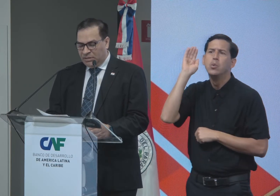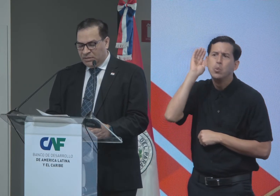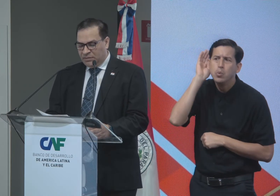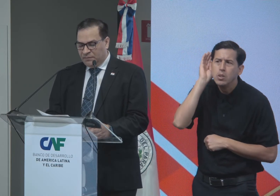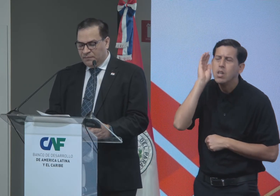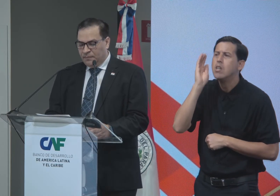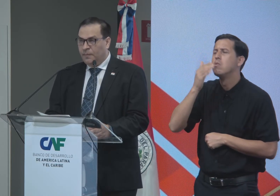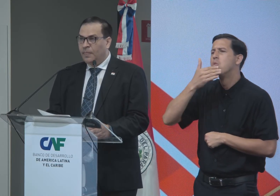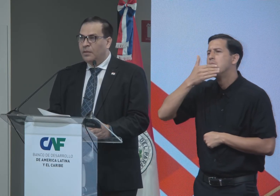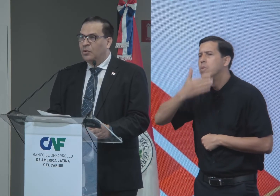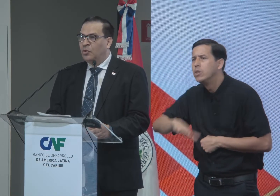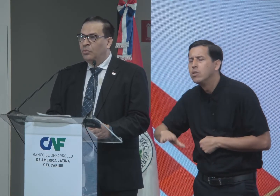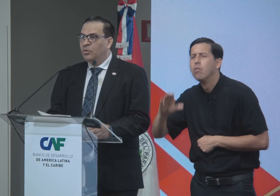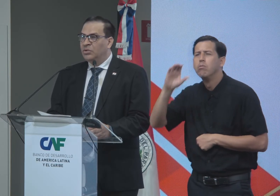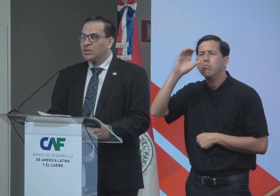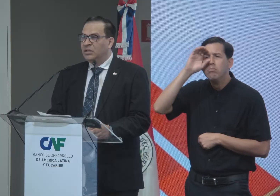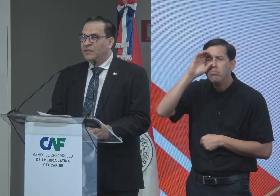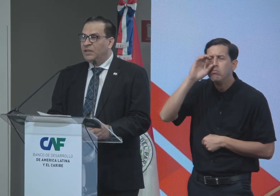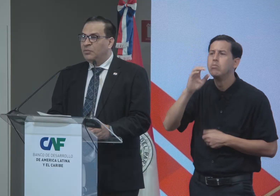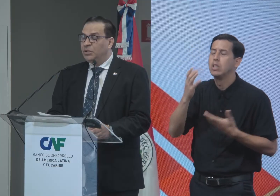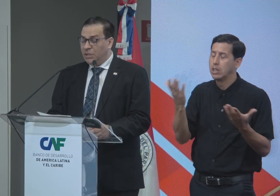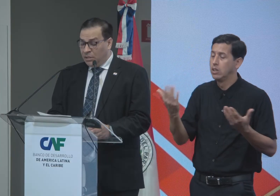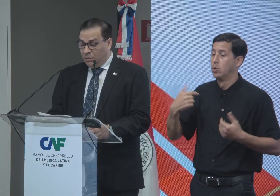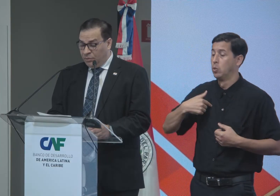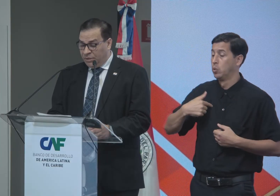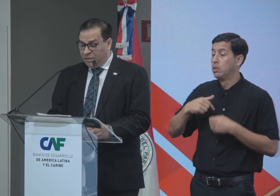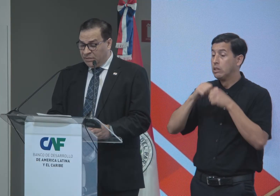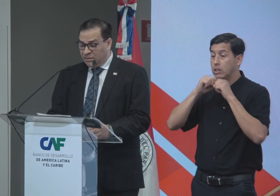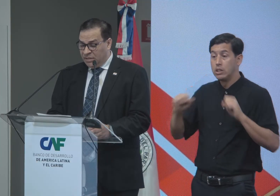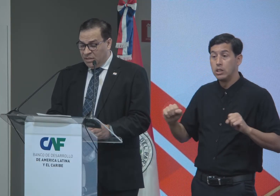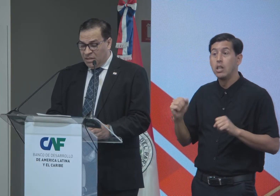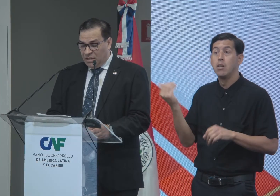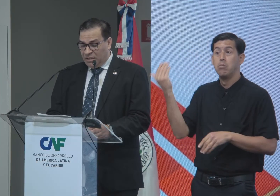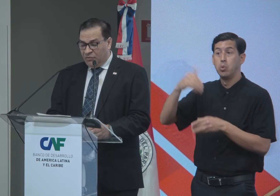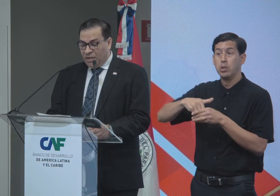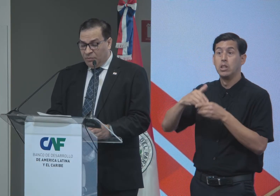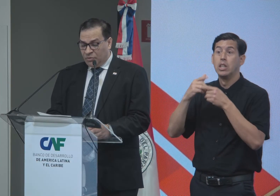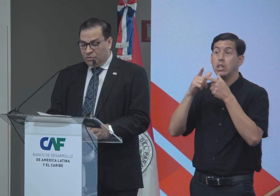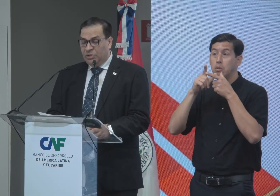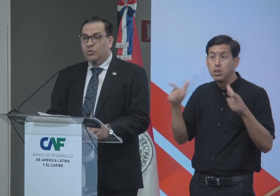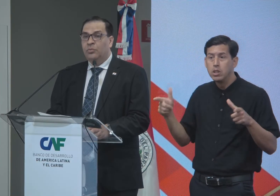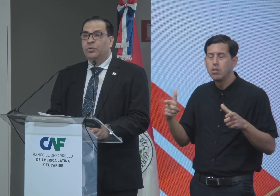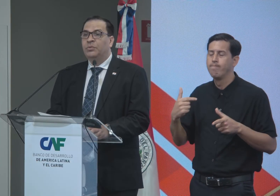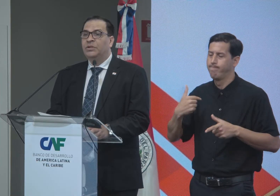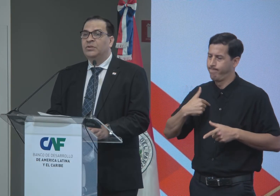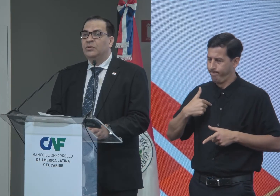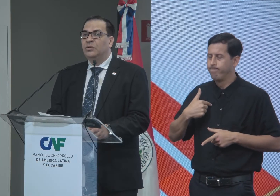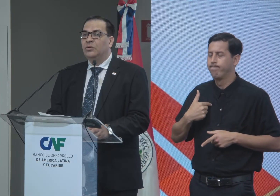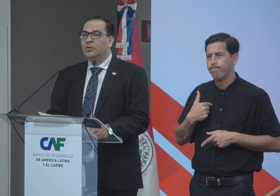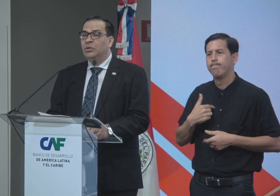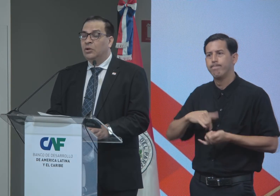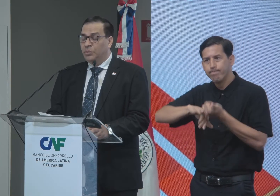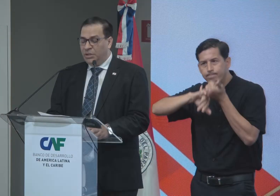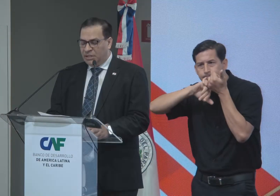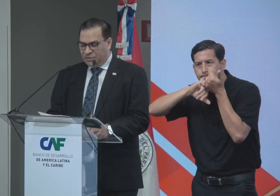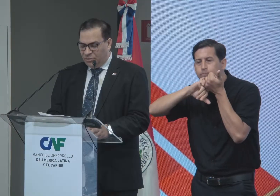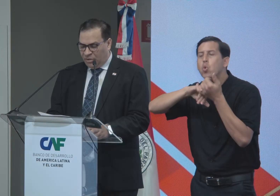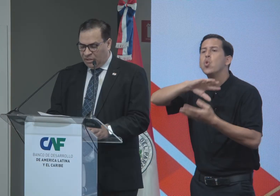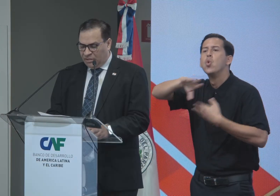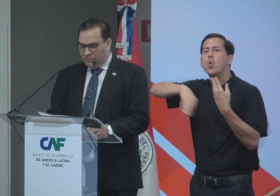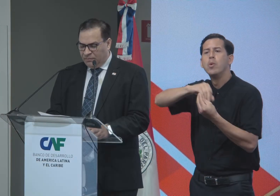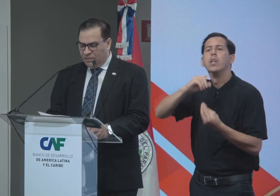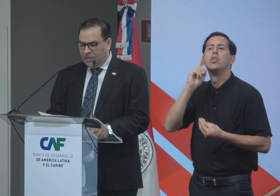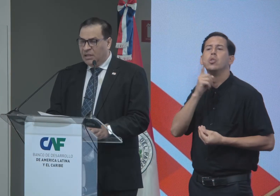comprendidas. Como Secretaría de Políticas Lingüísticas, renovamos nuestro compromiso con la comunidad